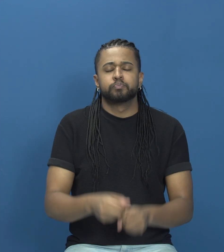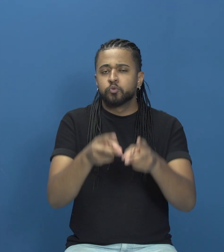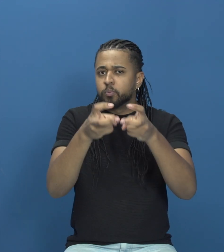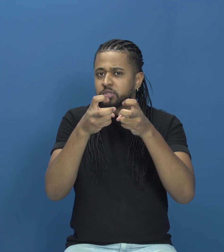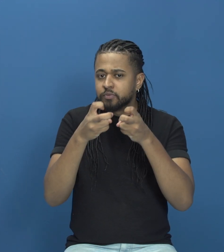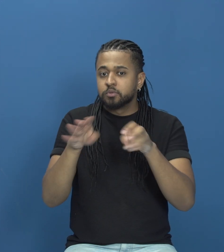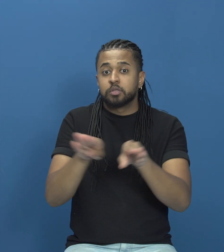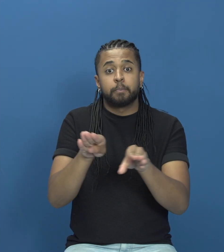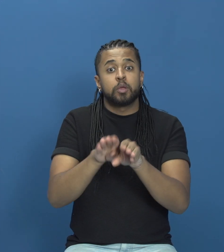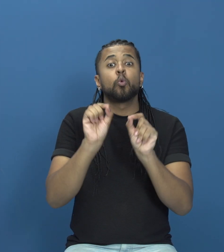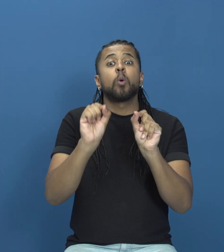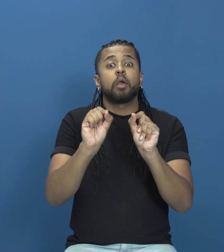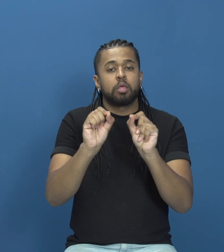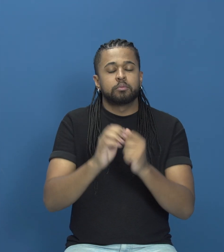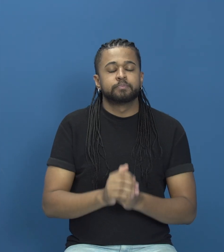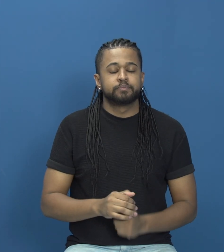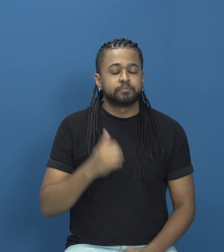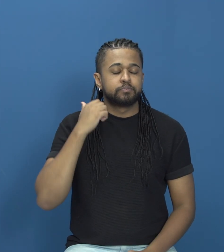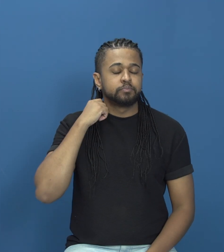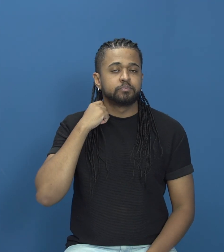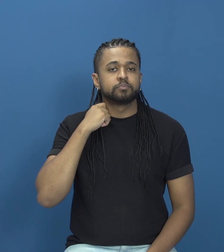observadas as seguintes condições.